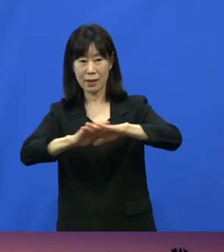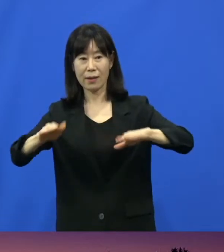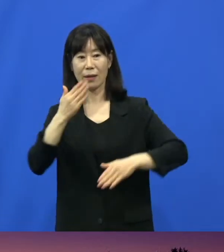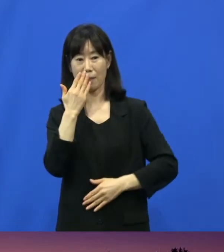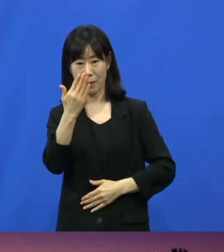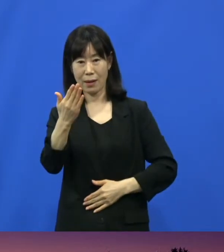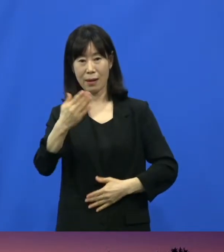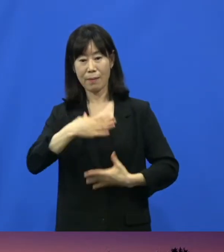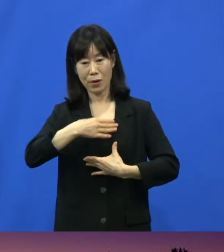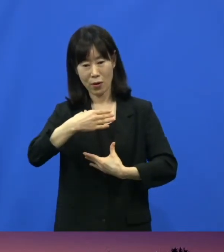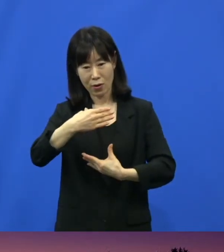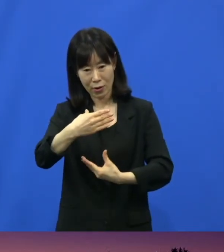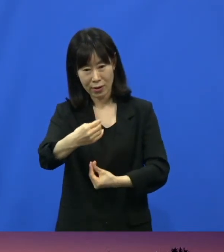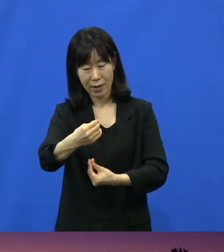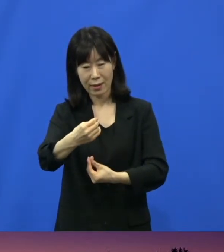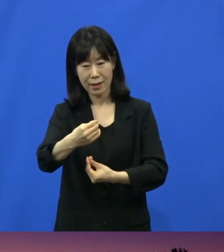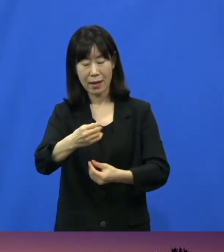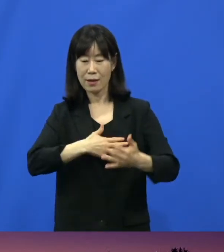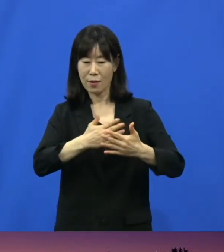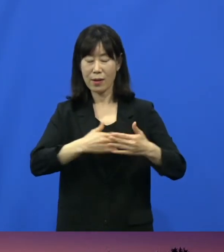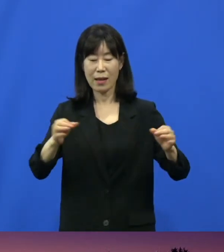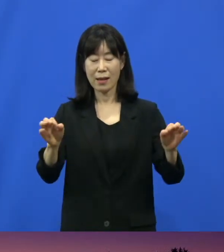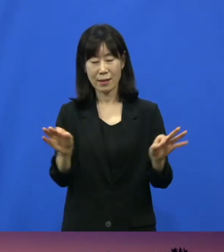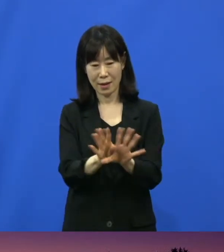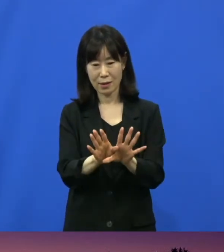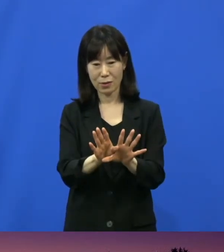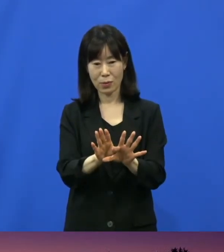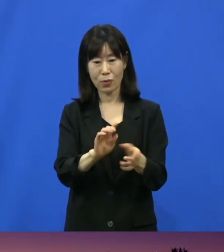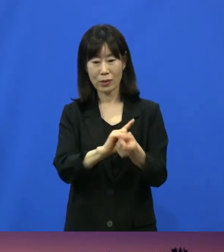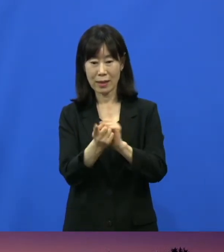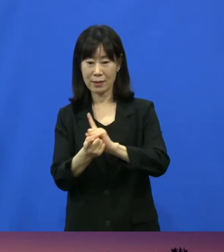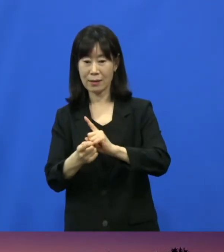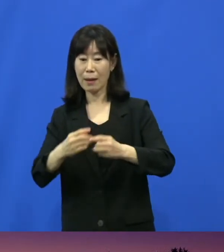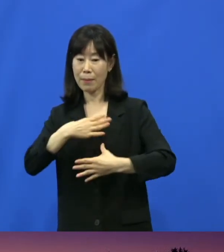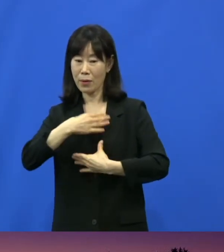안정감이 찾아오게, 불안이 사라지고 염려가 사라지고 결국은